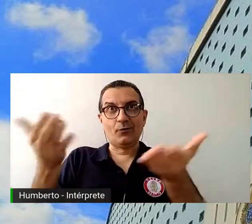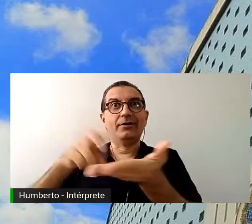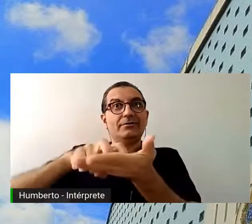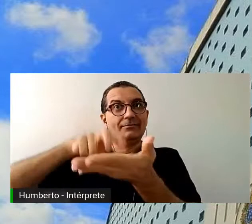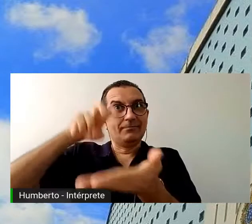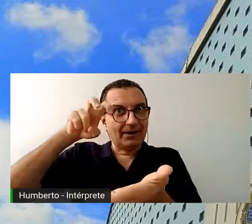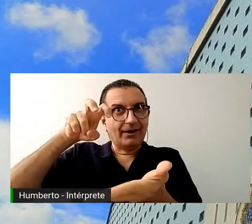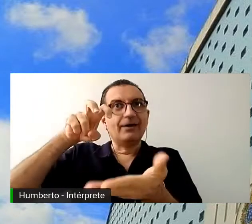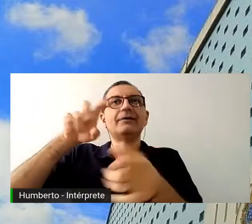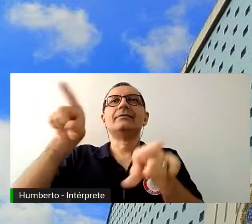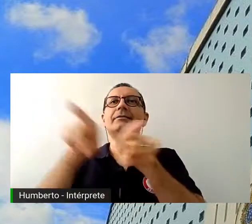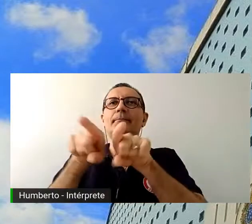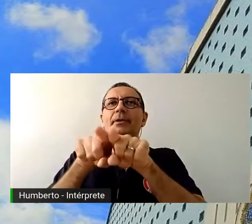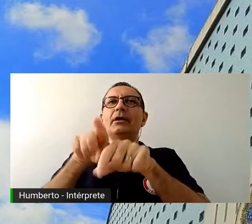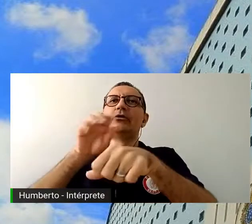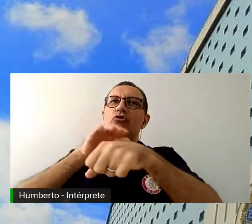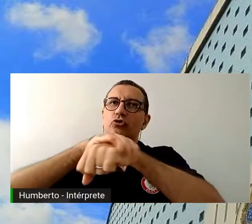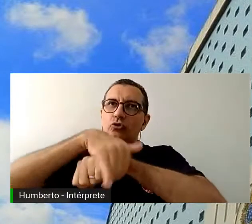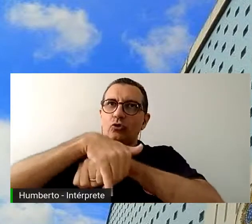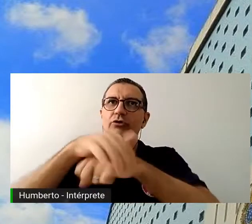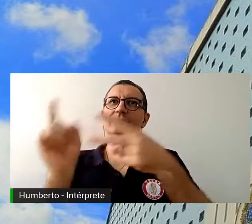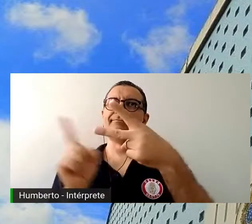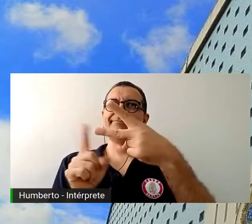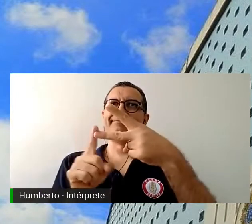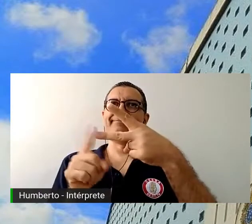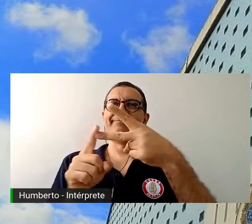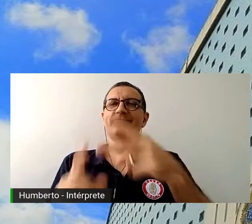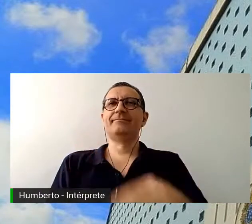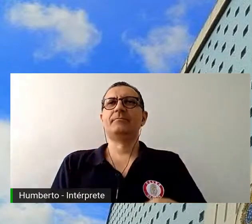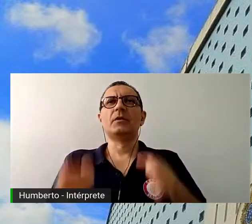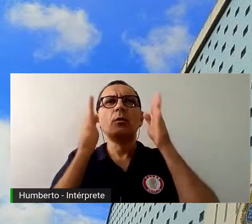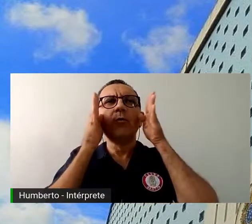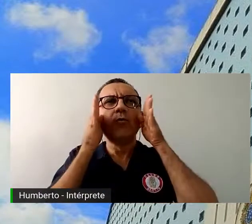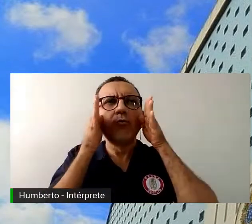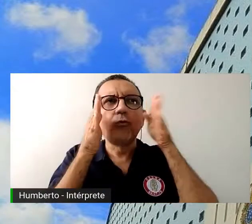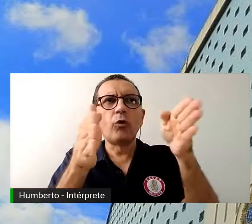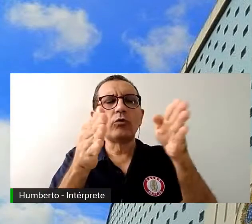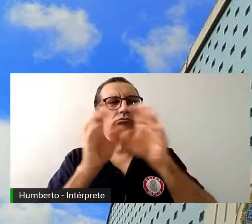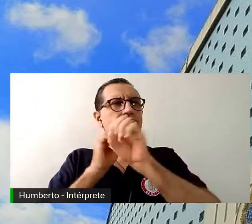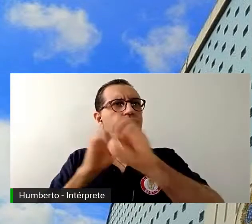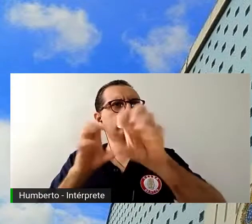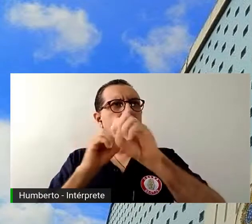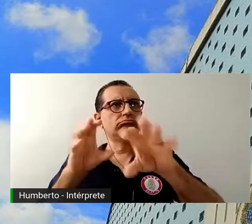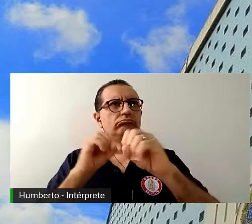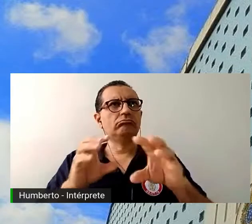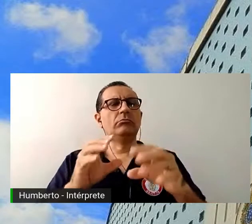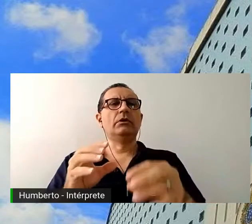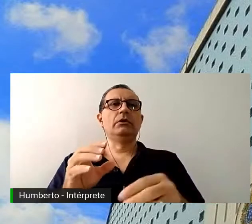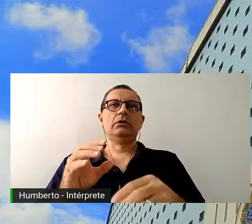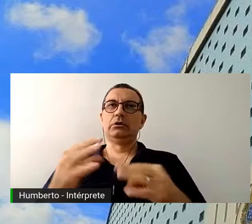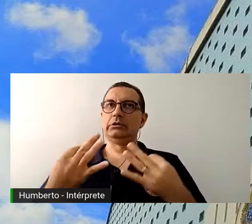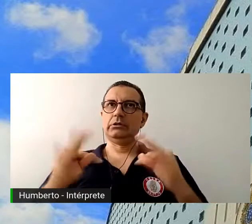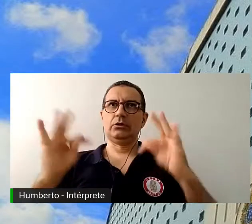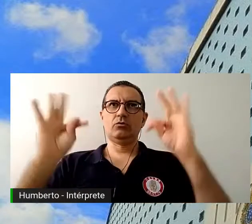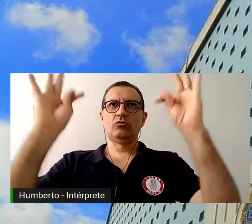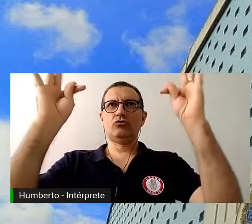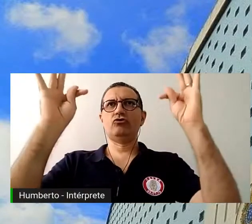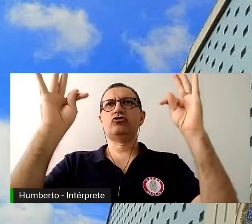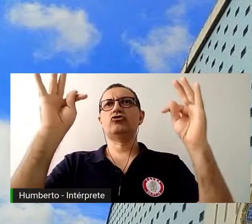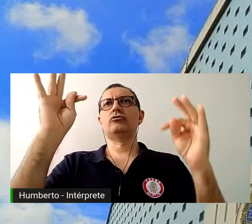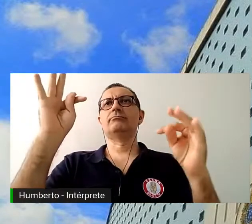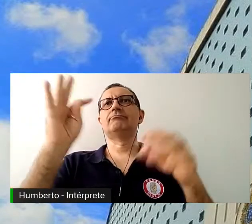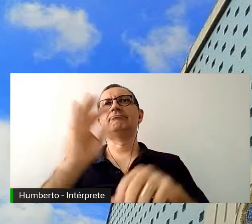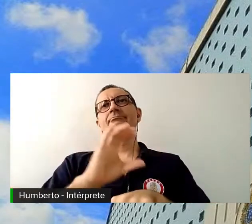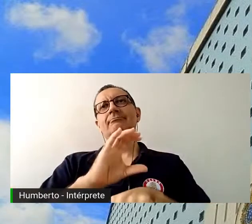horas da manhã, que tem um foco na educação profissional tecnológica, e teremos também aula inaugural hoje